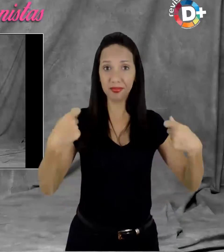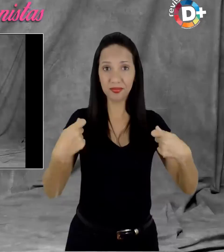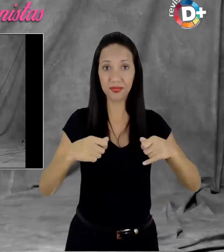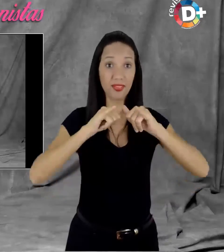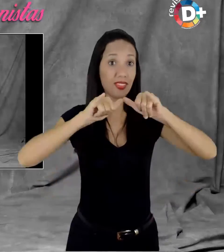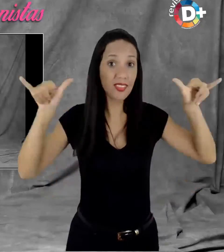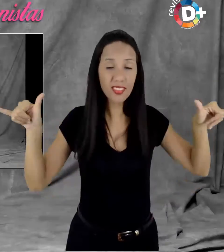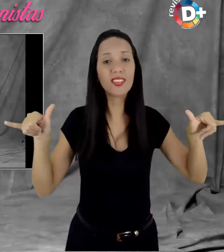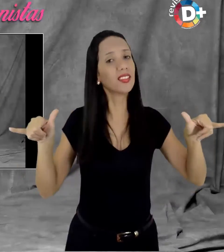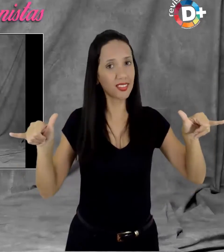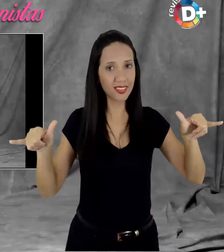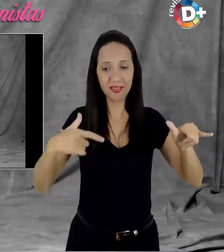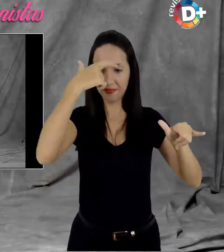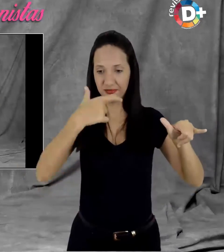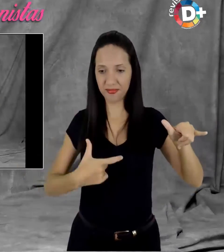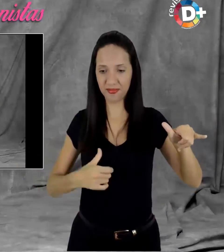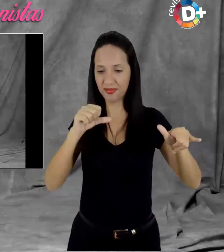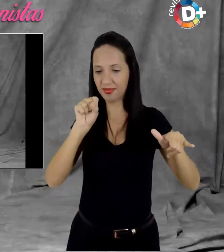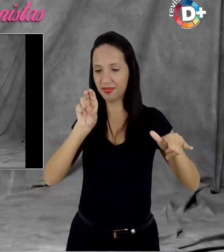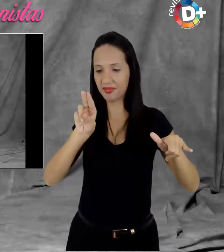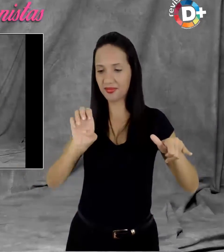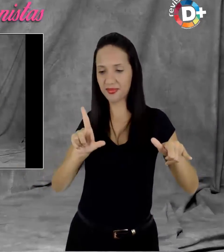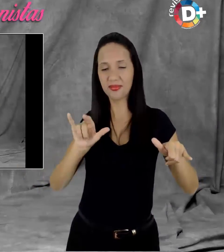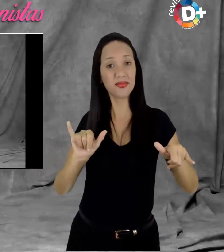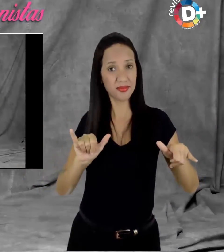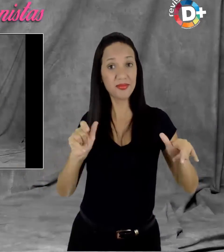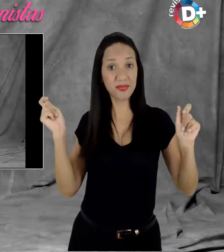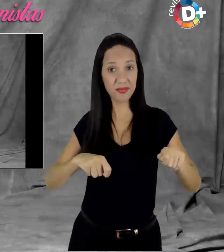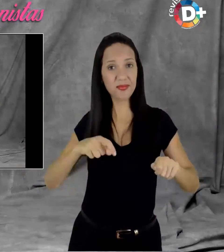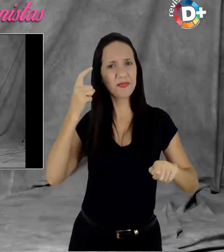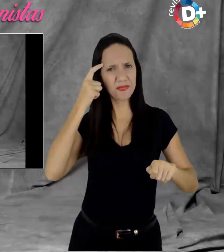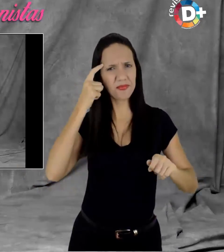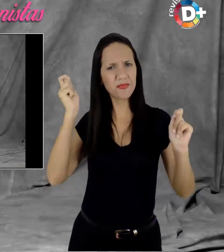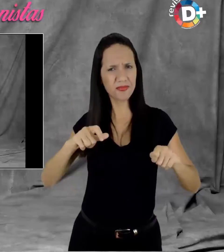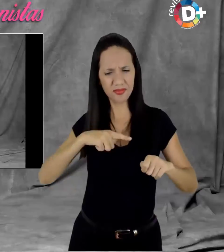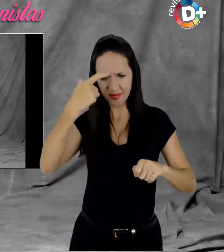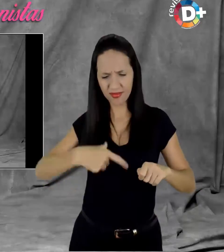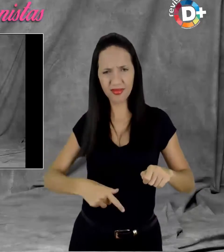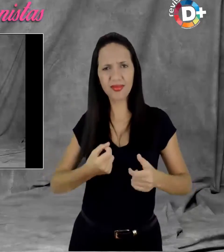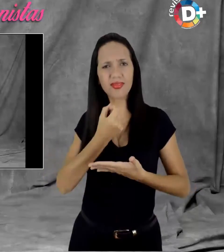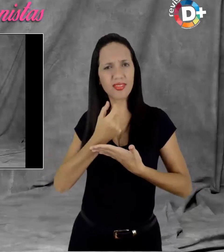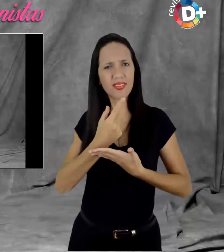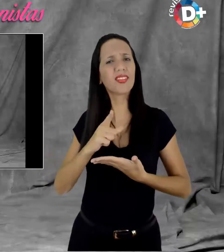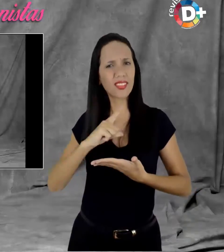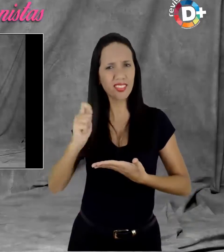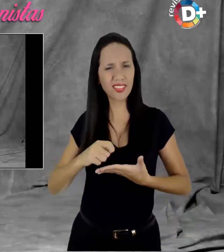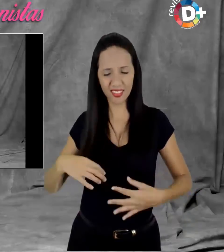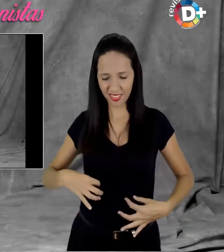conta. No entanto, é preciso dizer aos incautos que Sueli Satou, além de ser capaz de dizer o